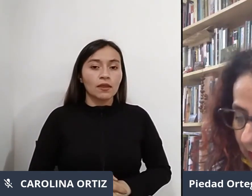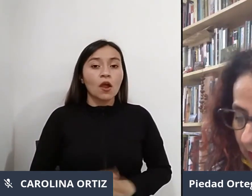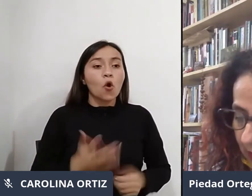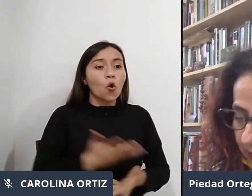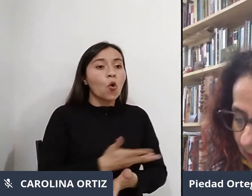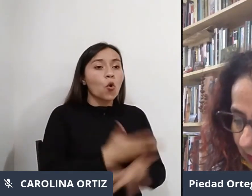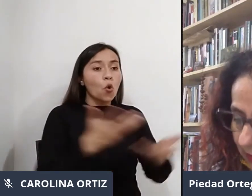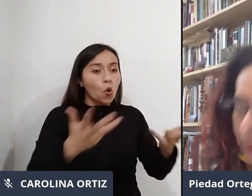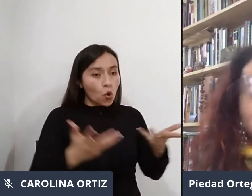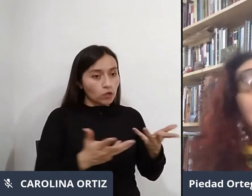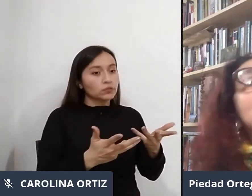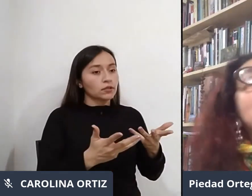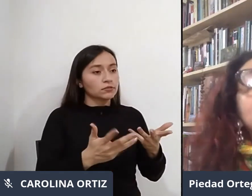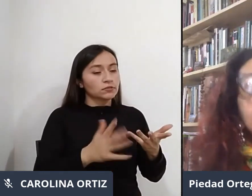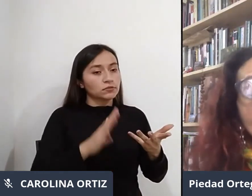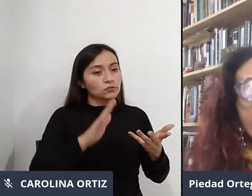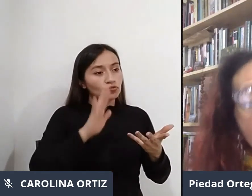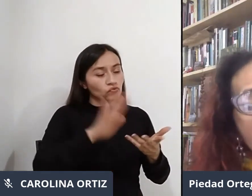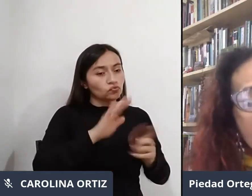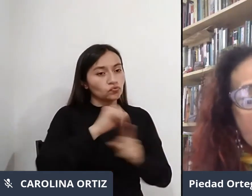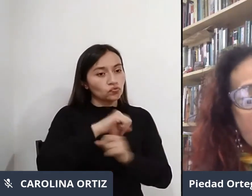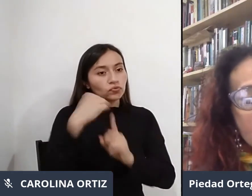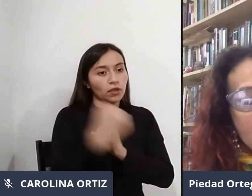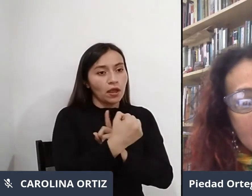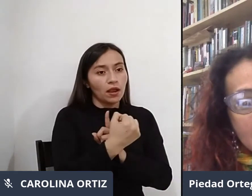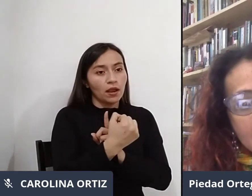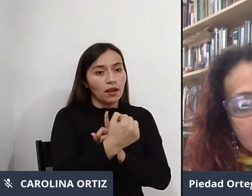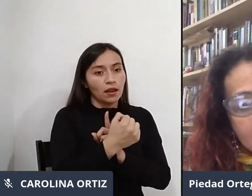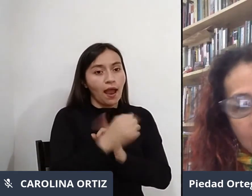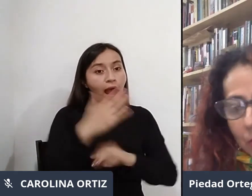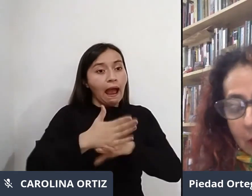y aquí pues hacer un